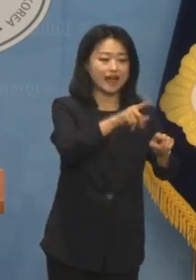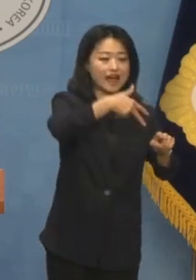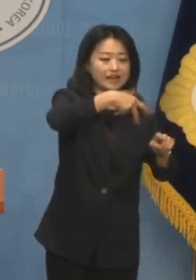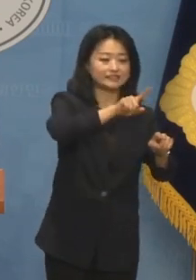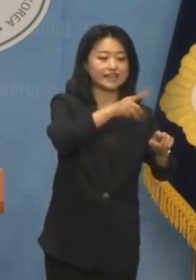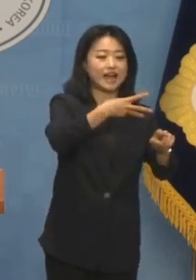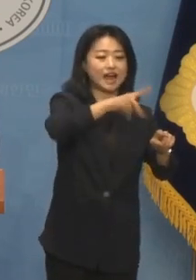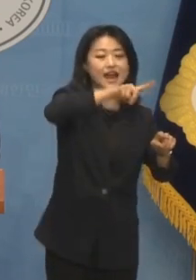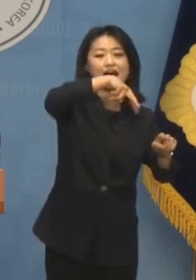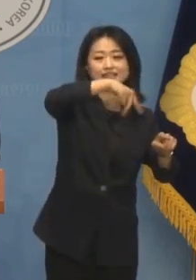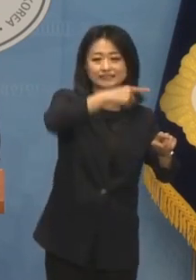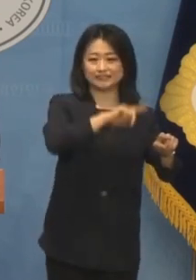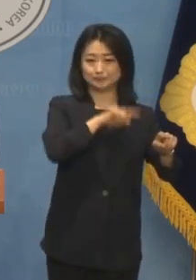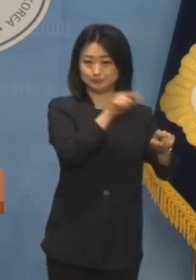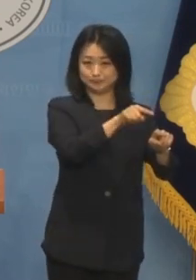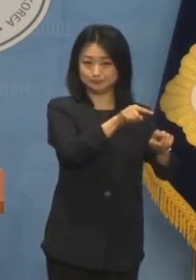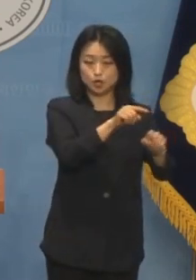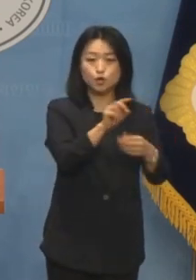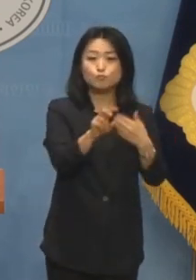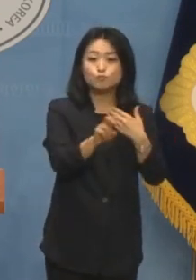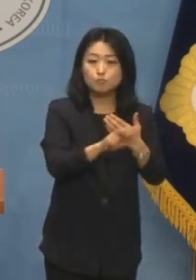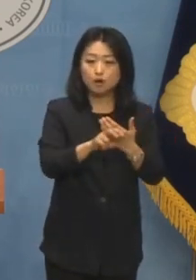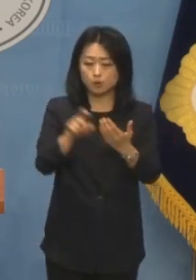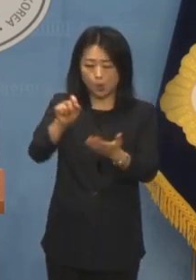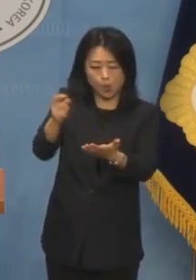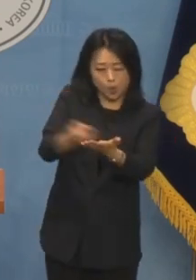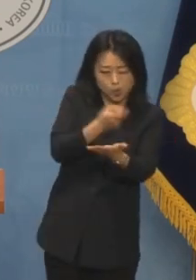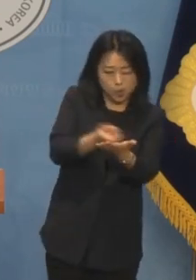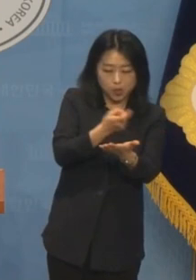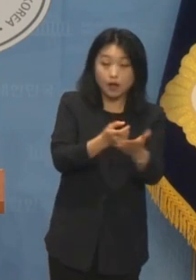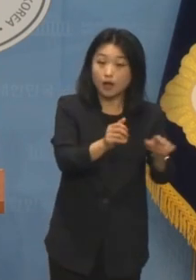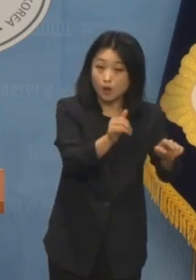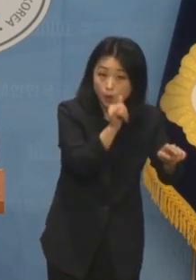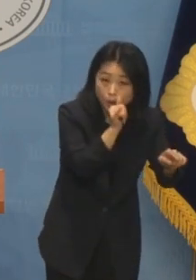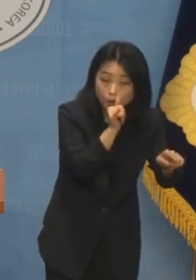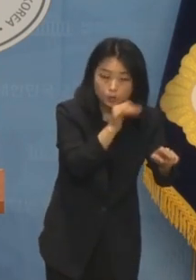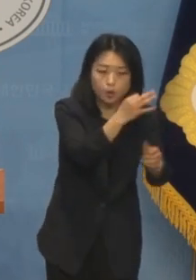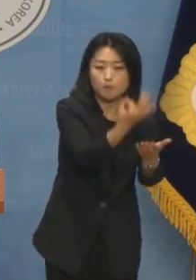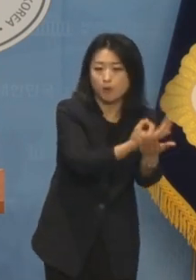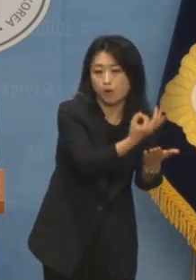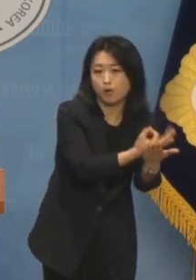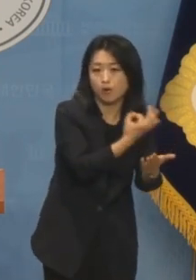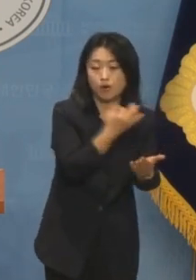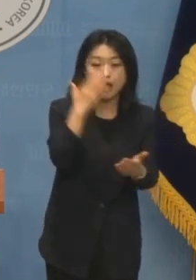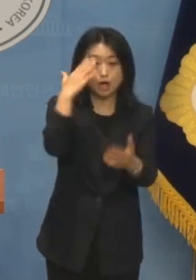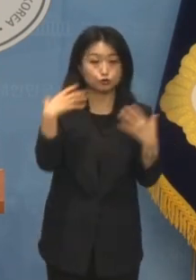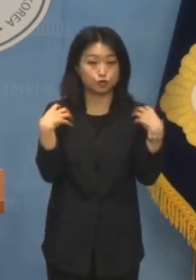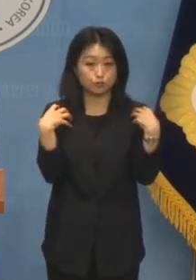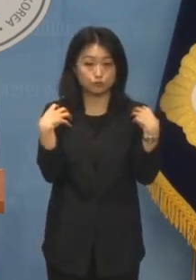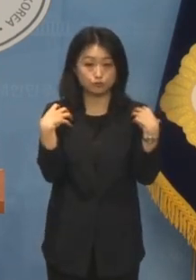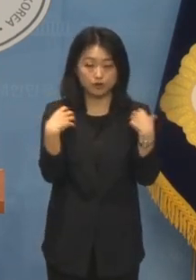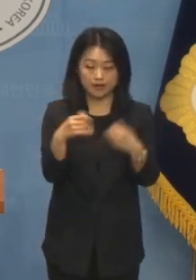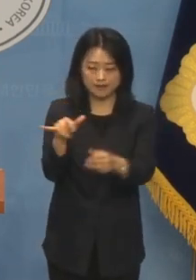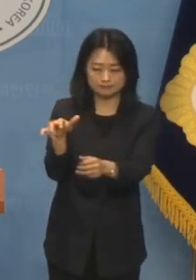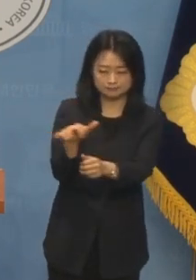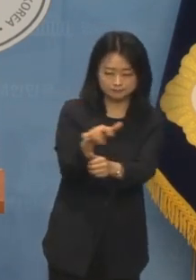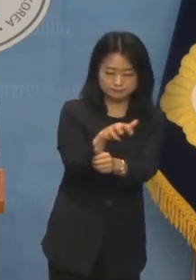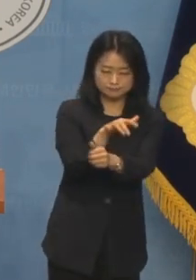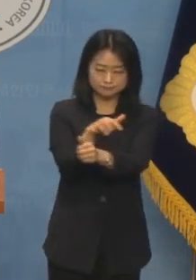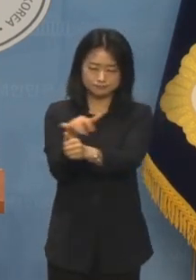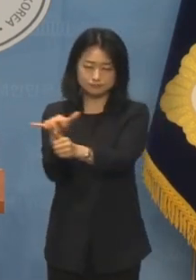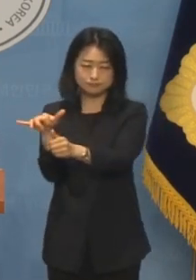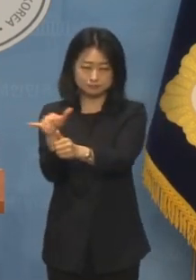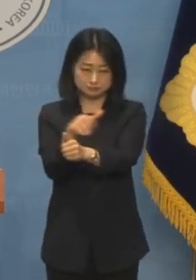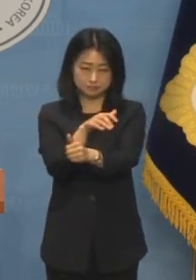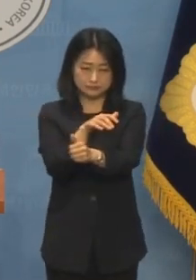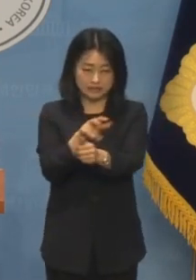탈취한 개인정보로 불법 자금을 벌어들이는 범죄 행위에 악용하거나 우리 정부 종사자를 대상으로 대남 전략을 수행할 가능성이 매우